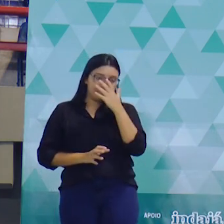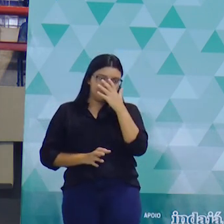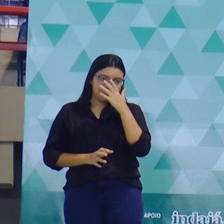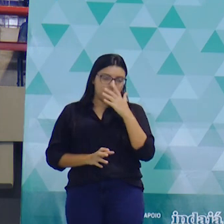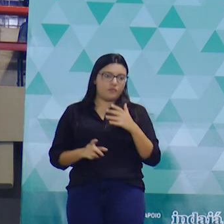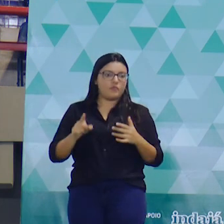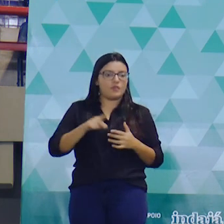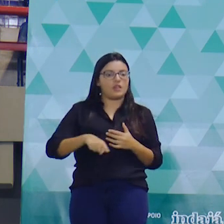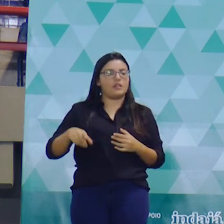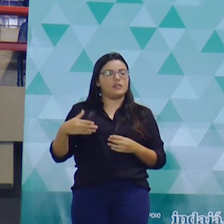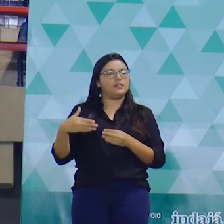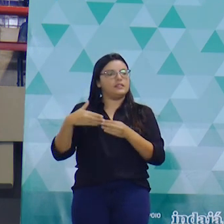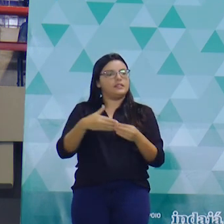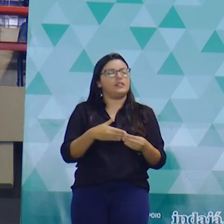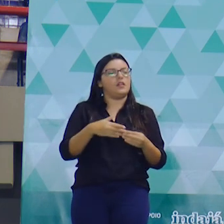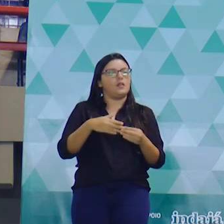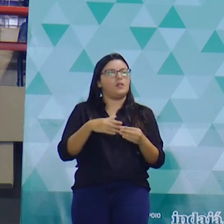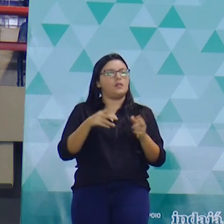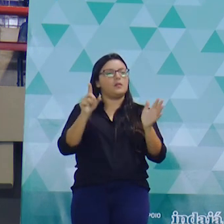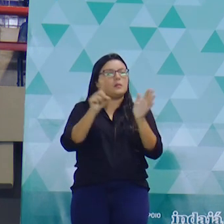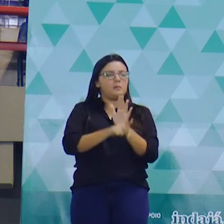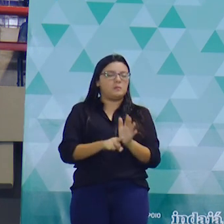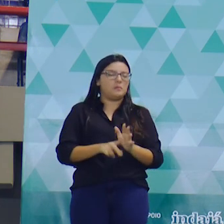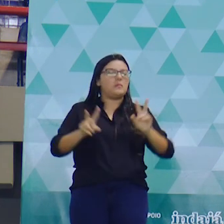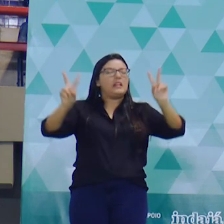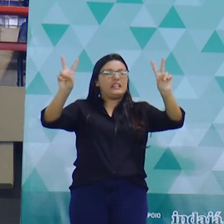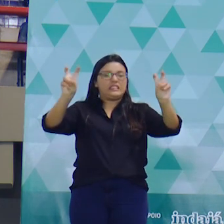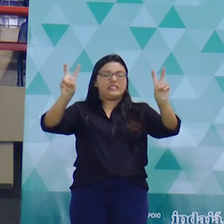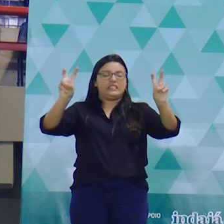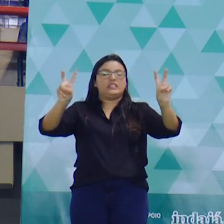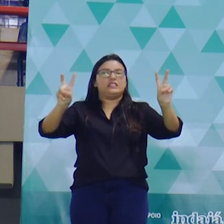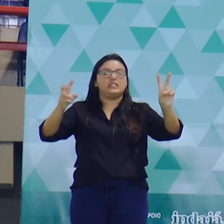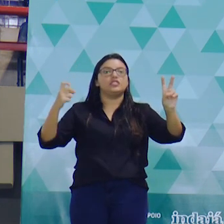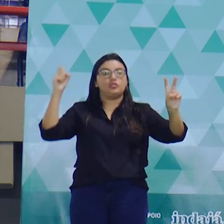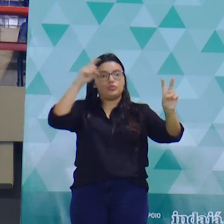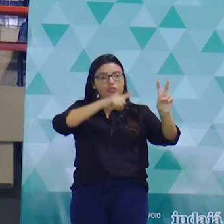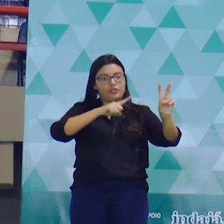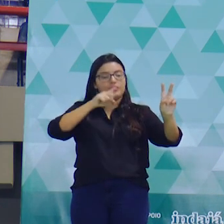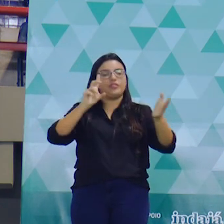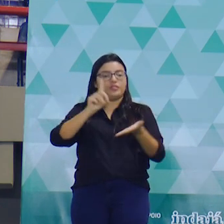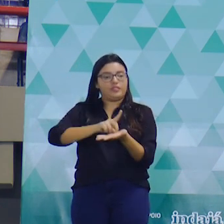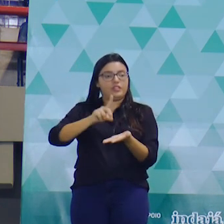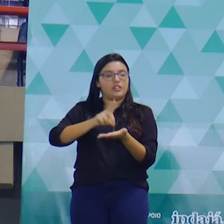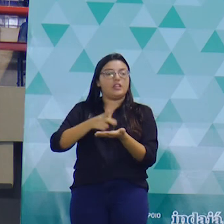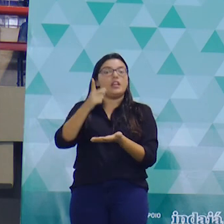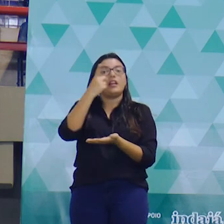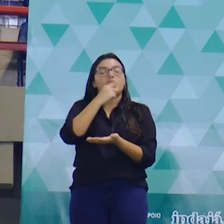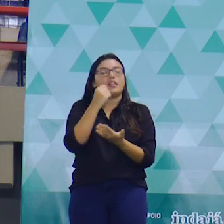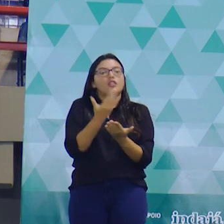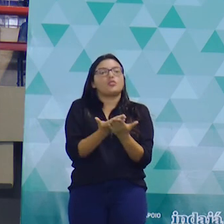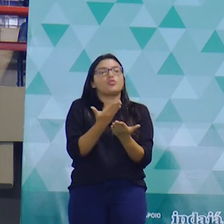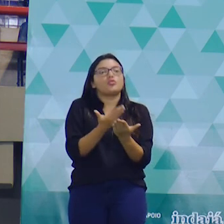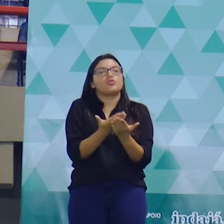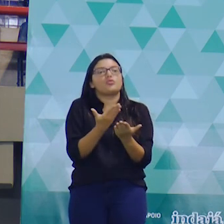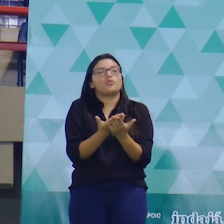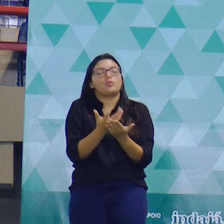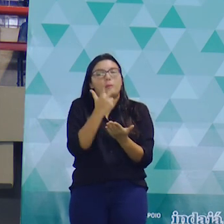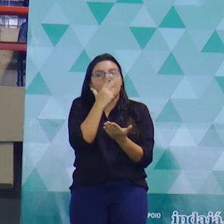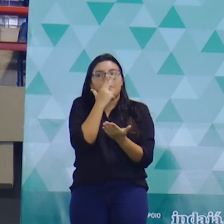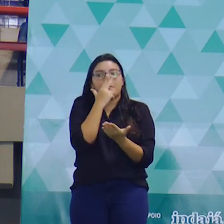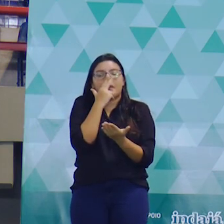companheiros, eu sei que eu trouxe para vocês hoje um assunto meio complicado, que é a estequiometria. Quem estuda muito, quem tem muita